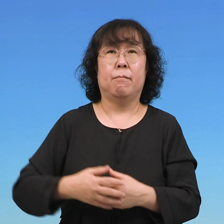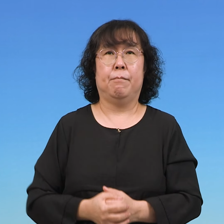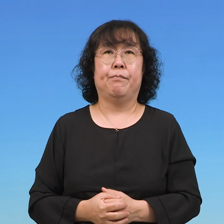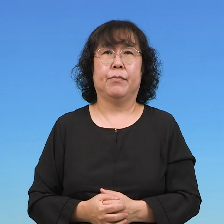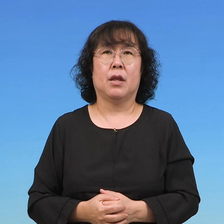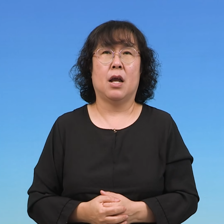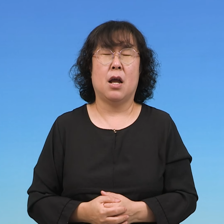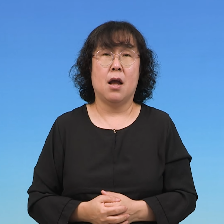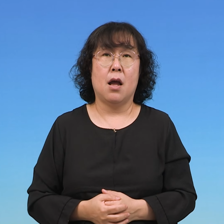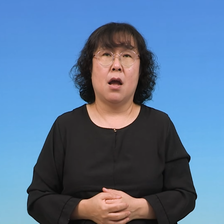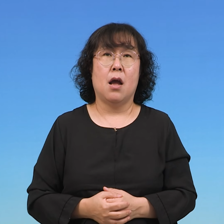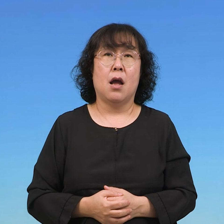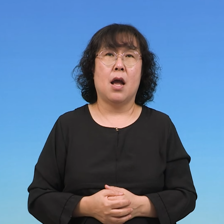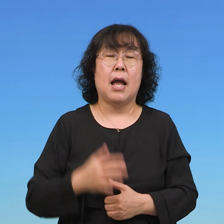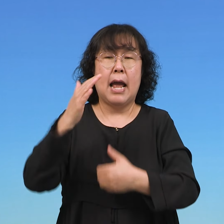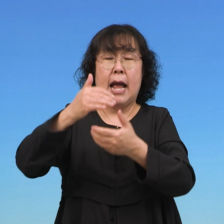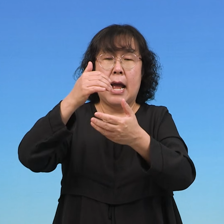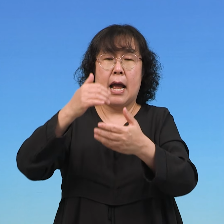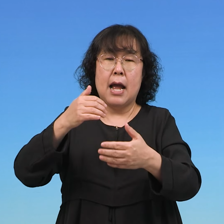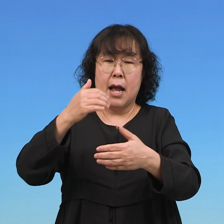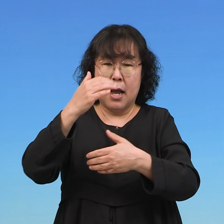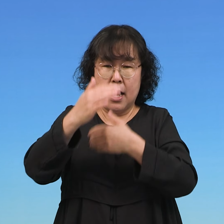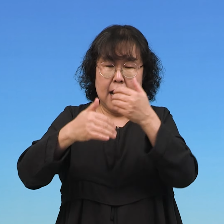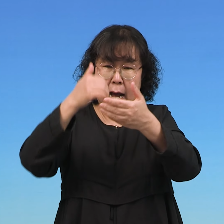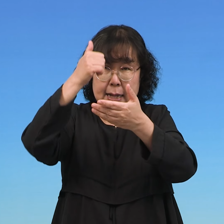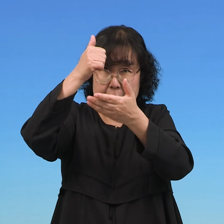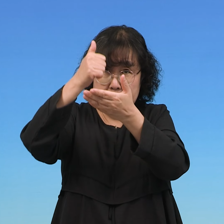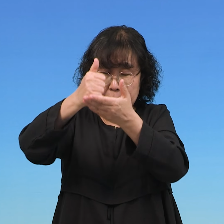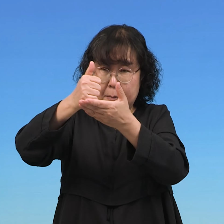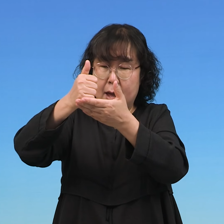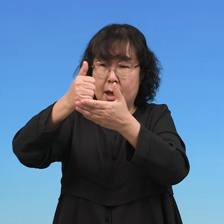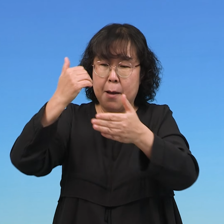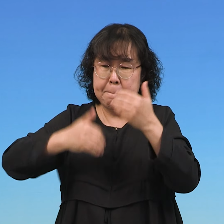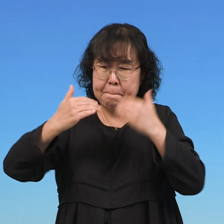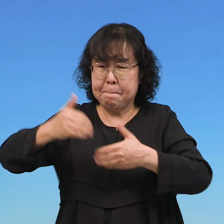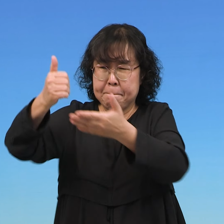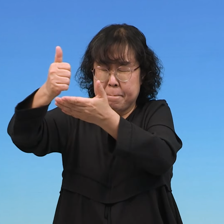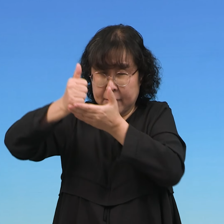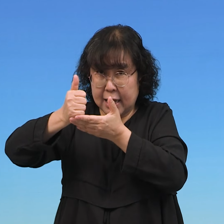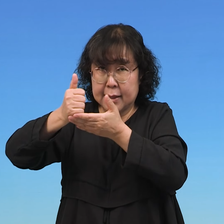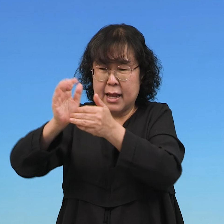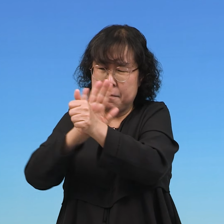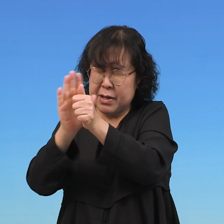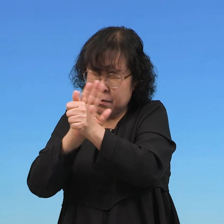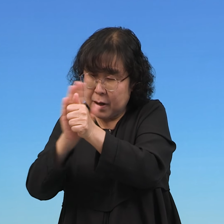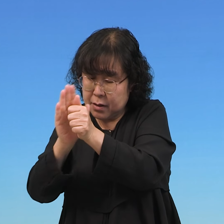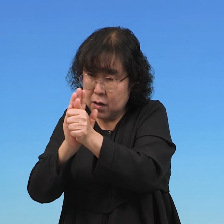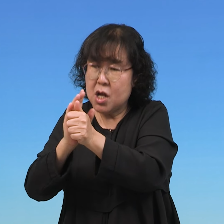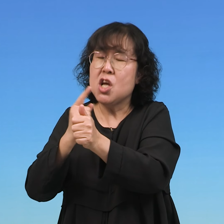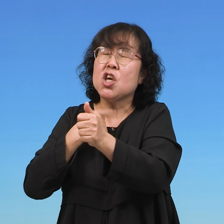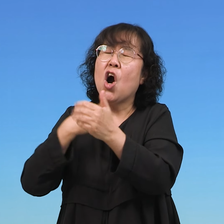환대를 받아본 사람만 할 수 있는 게 이웃을 향한 환대하는 거예요.